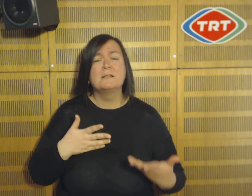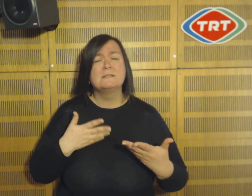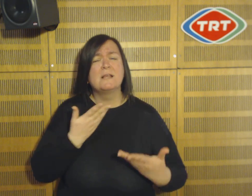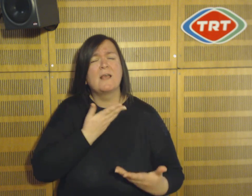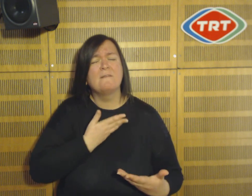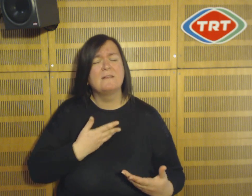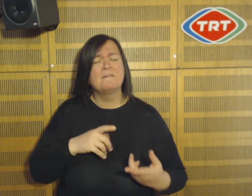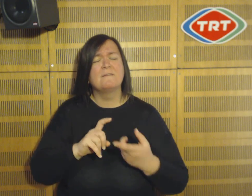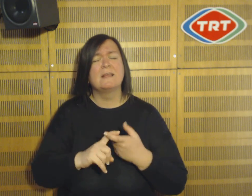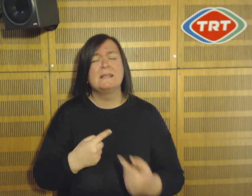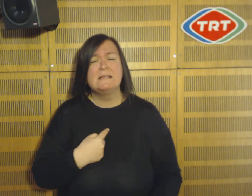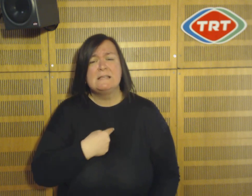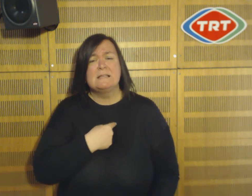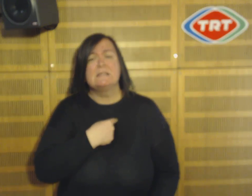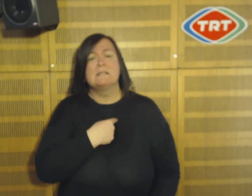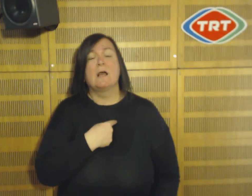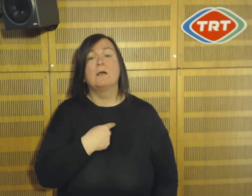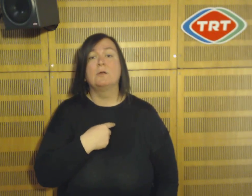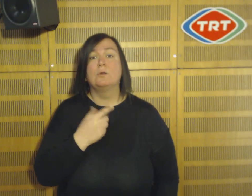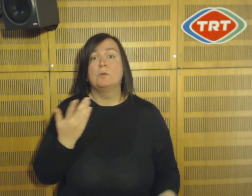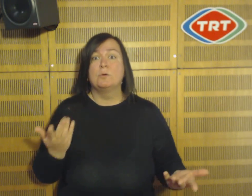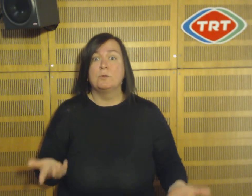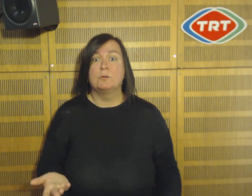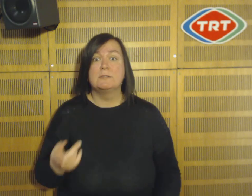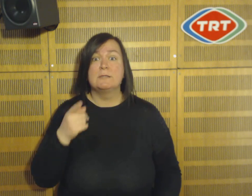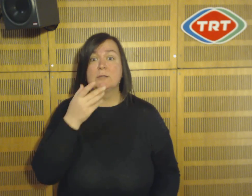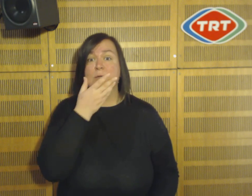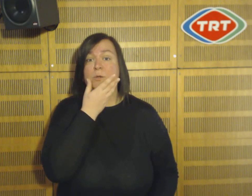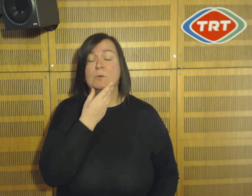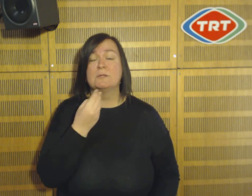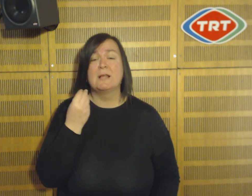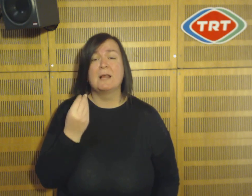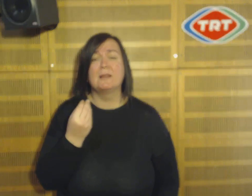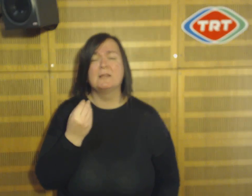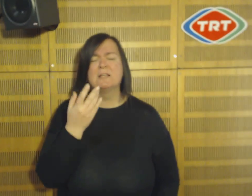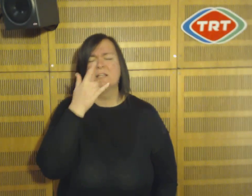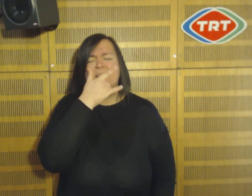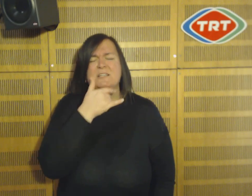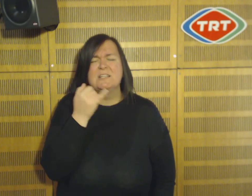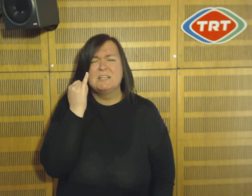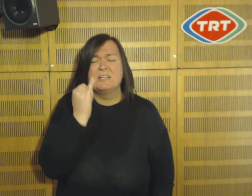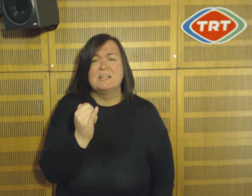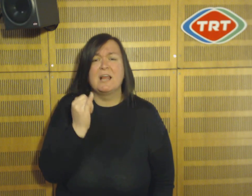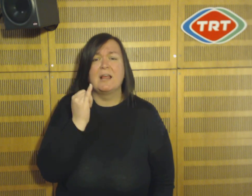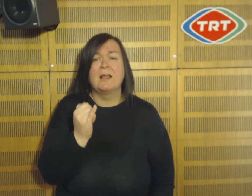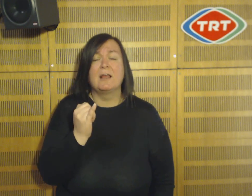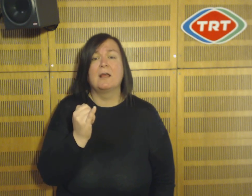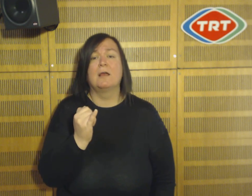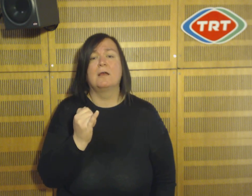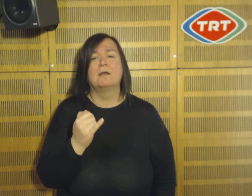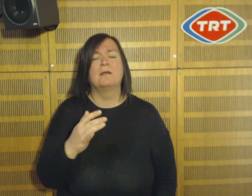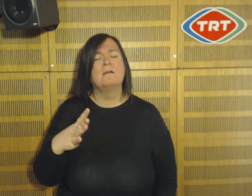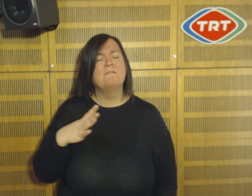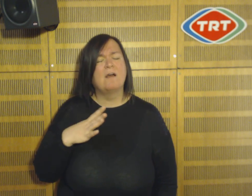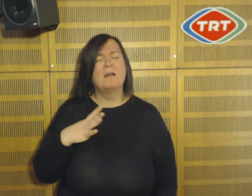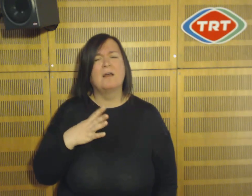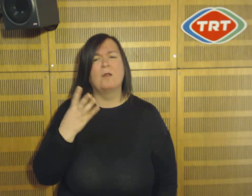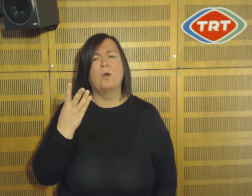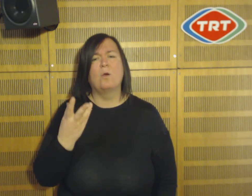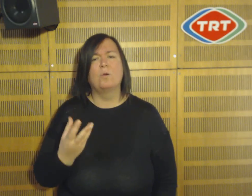ve hissettiğin tüm güzelliğin ve çirkinliğin le var olduğundur